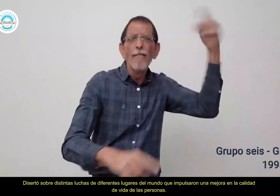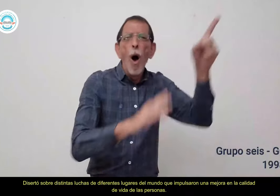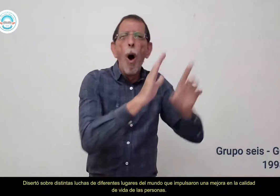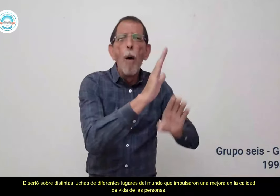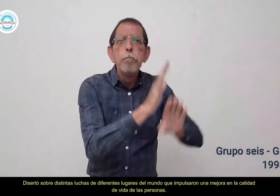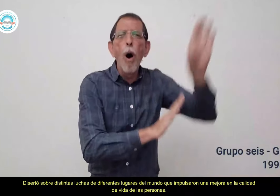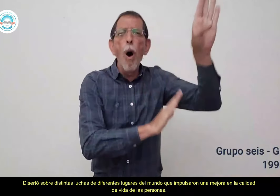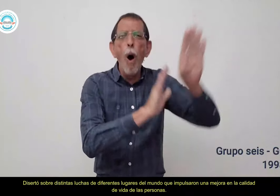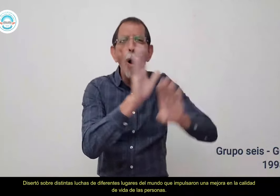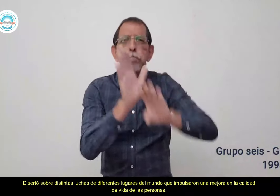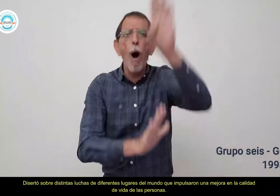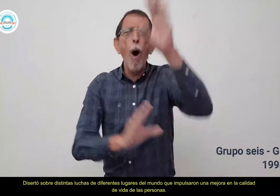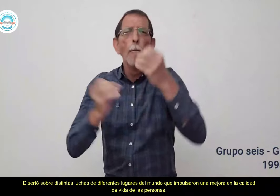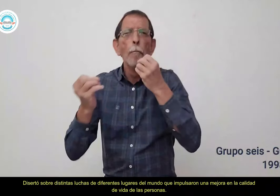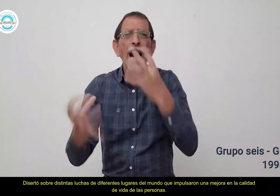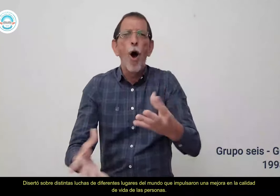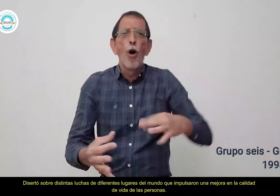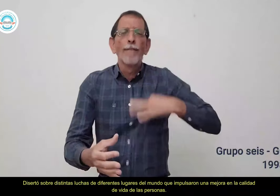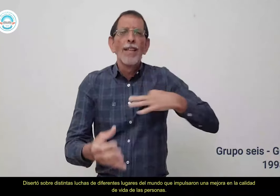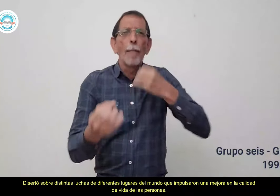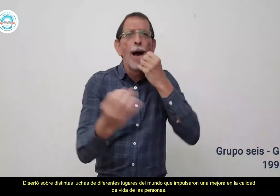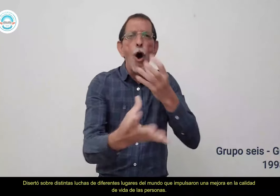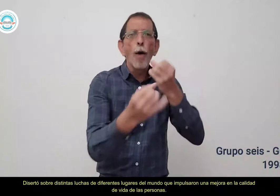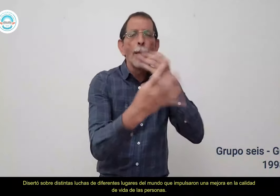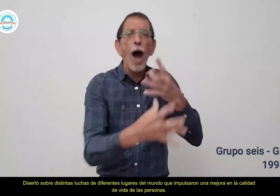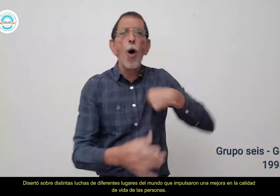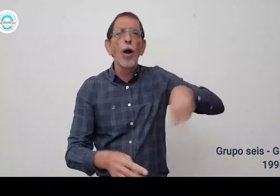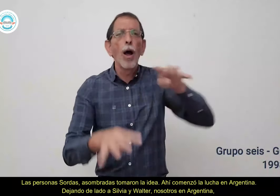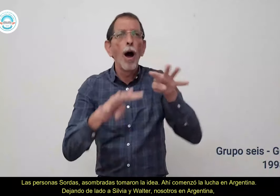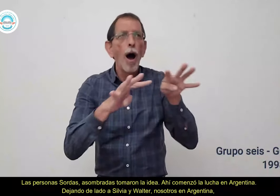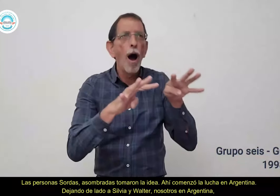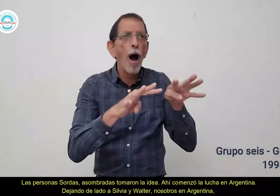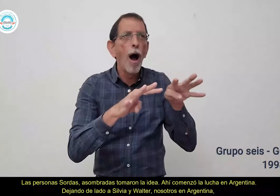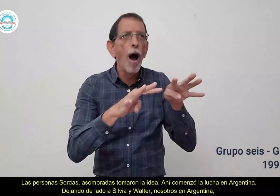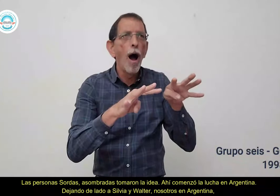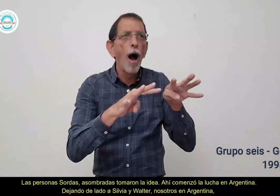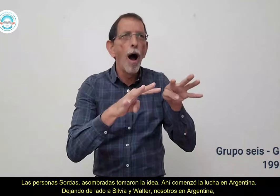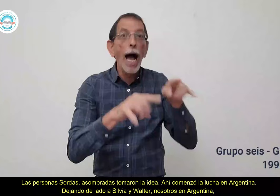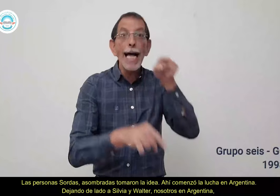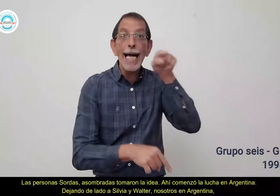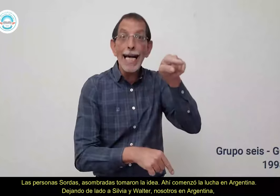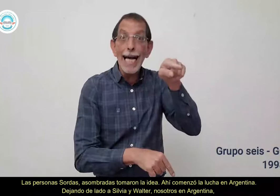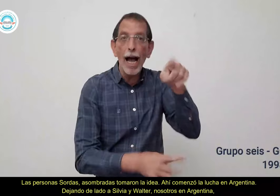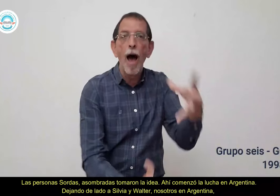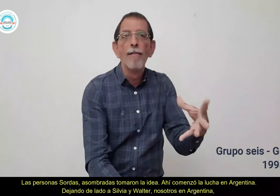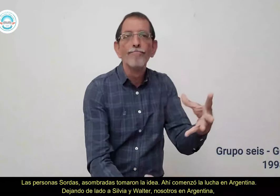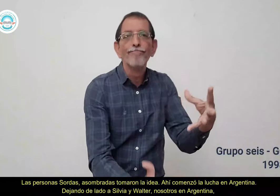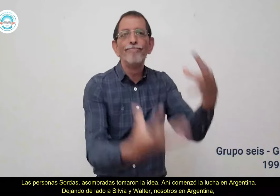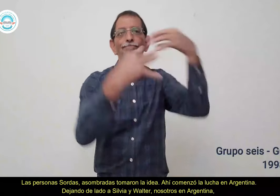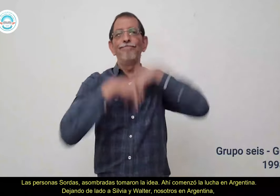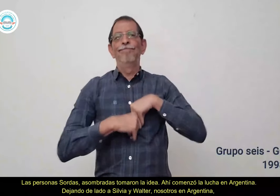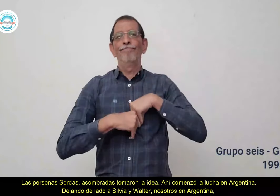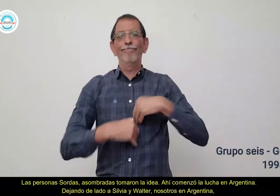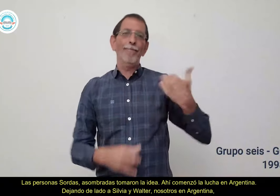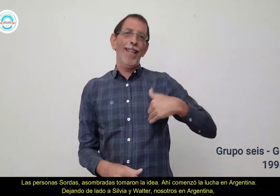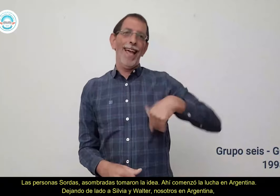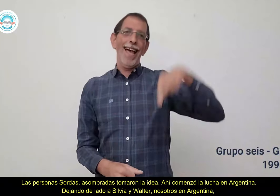en la calidad de vida de las personas. Las personas sordas, asombradas, tomaron la idea. Y